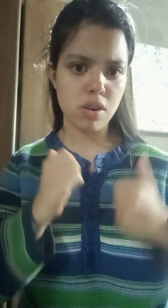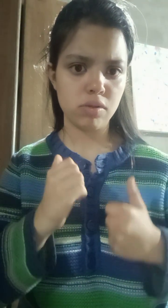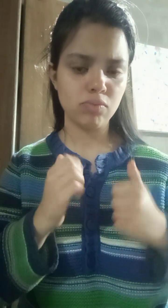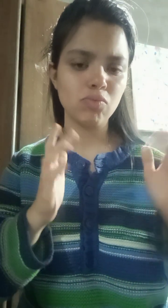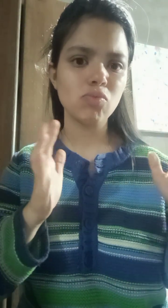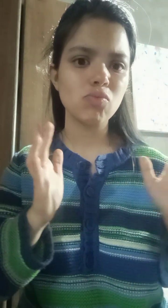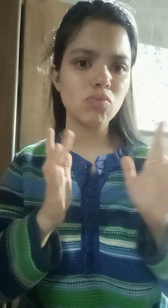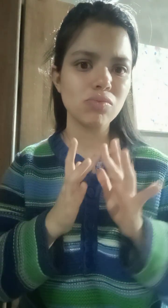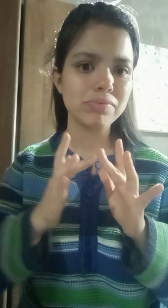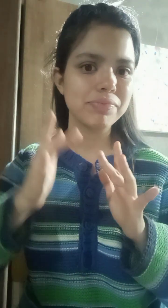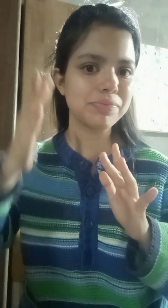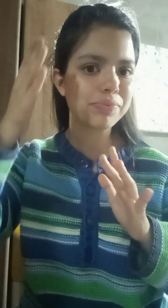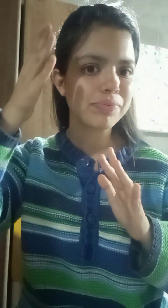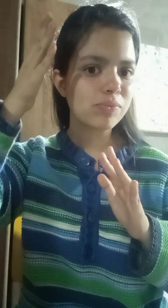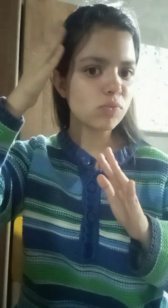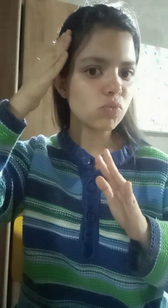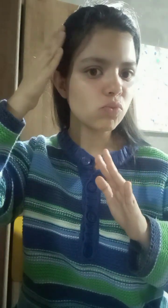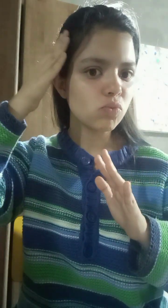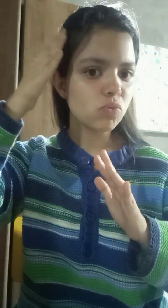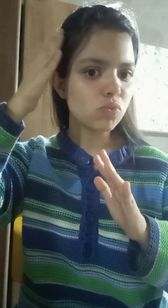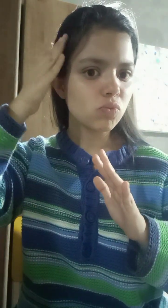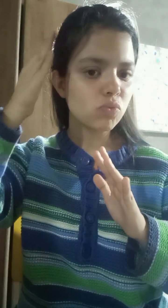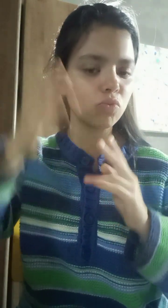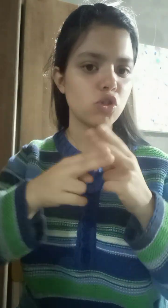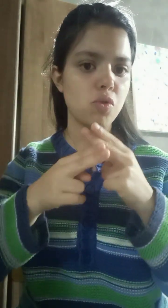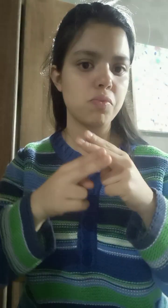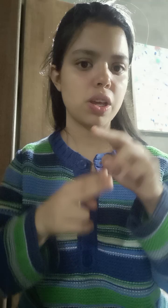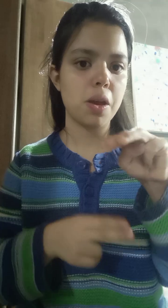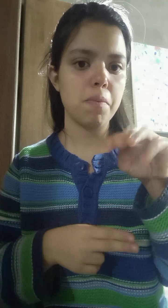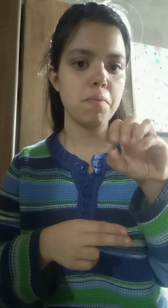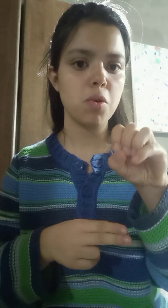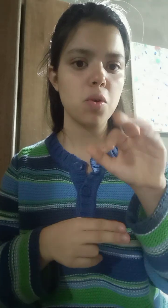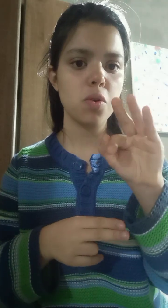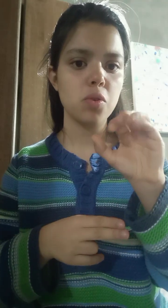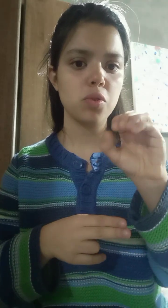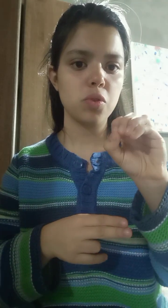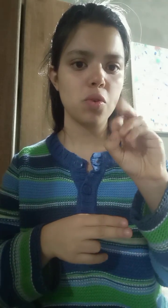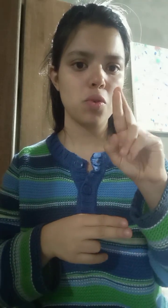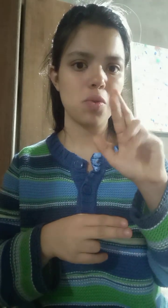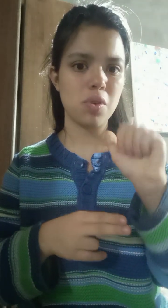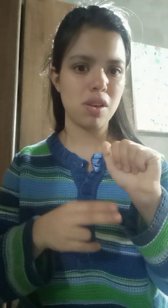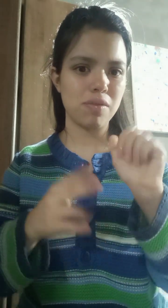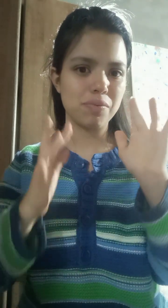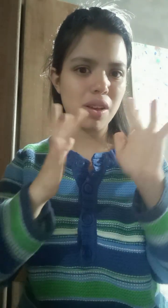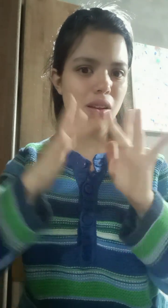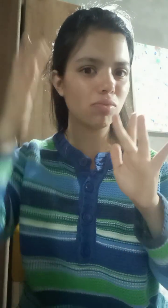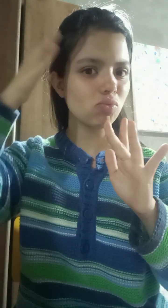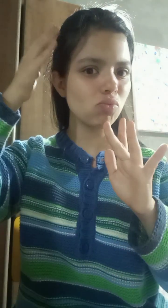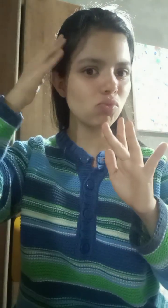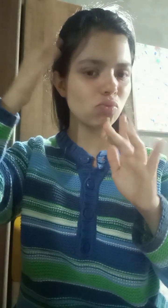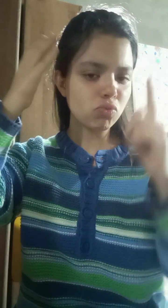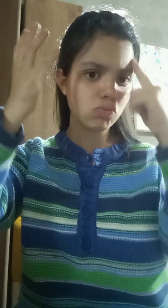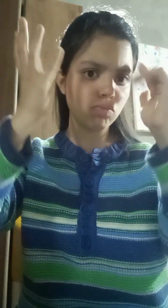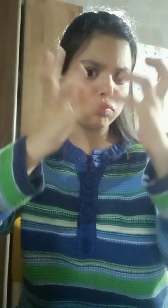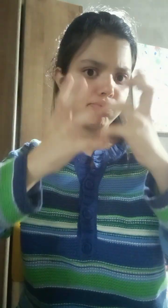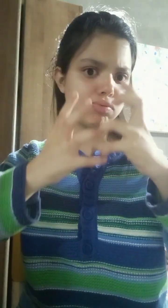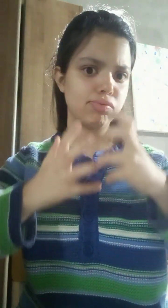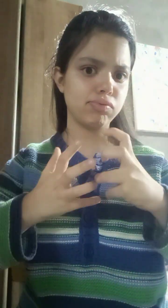involuntarios, que es como en la mitad del cerebro. Área sensorial, que es un poquito al lado, sensaciones de